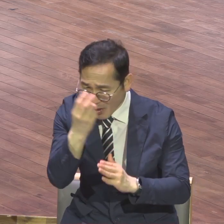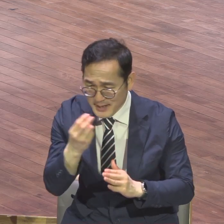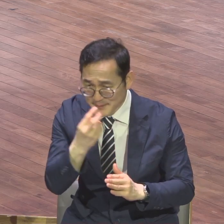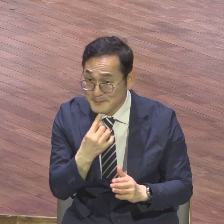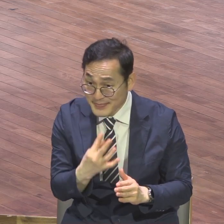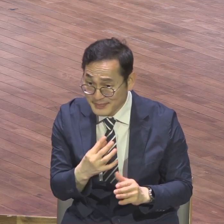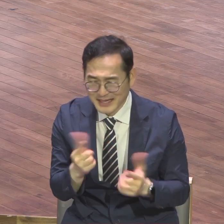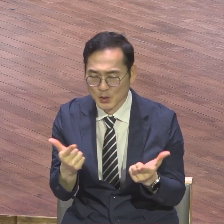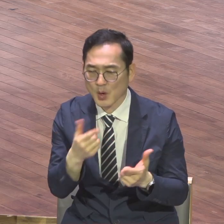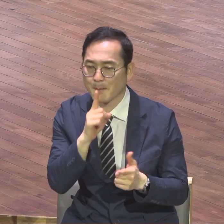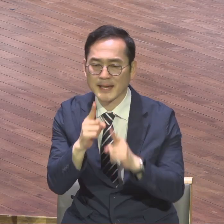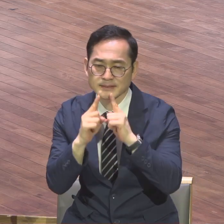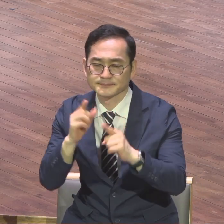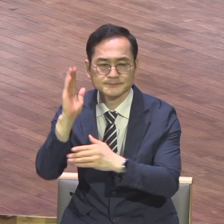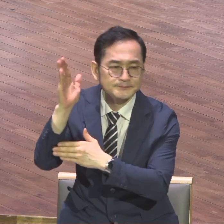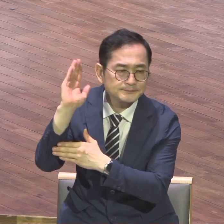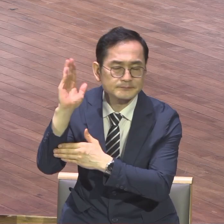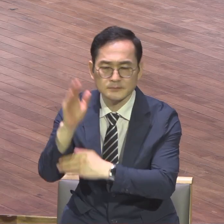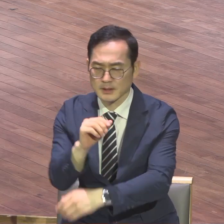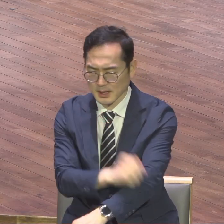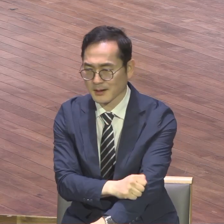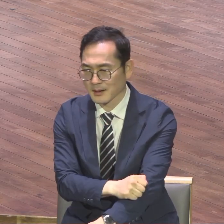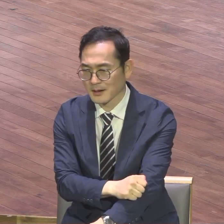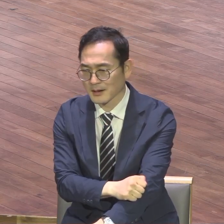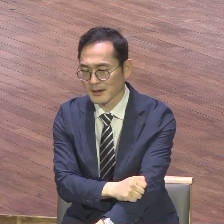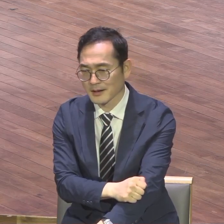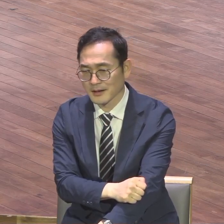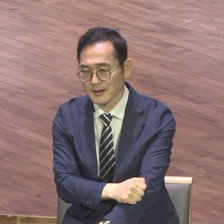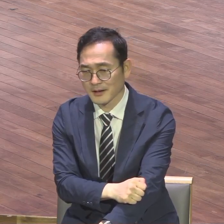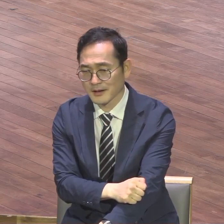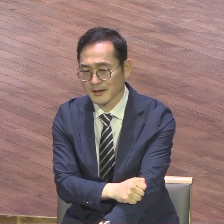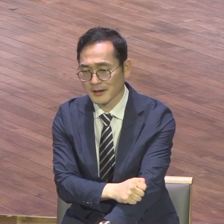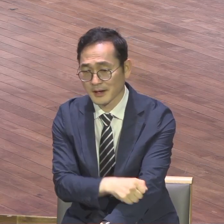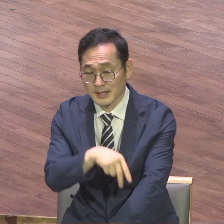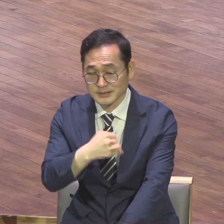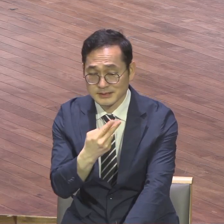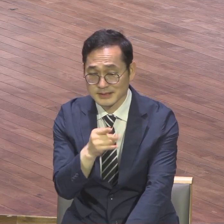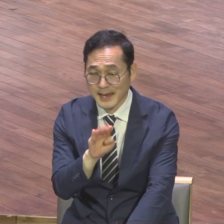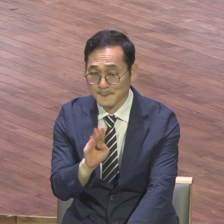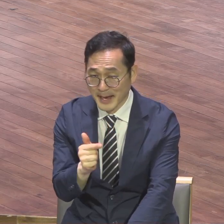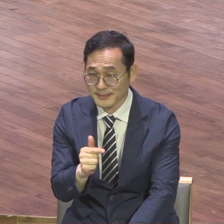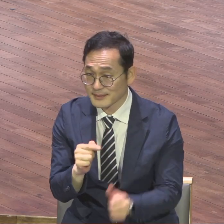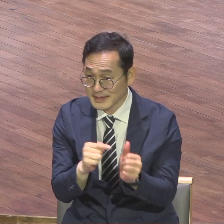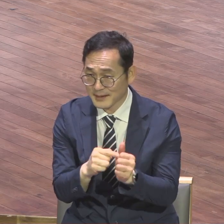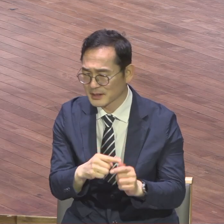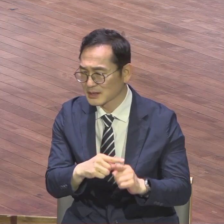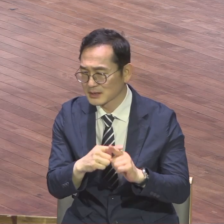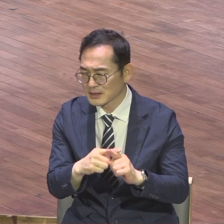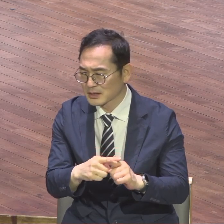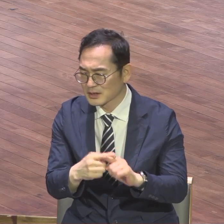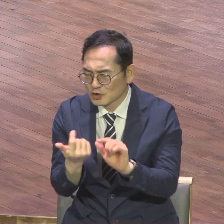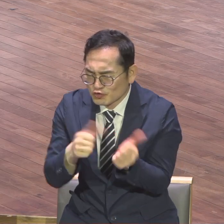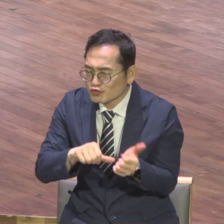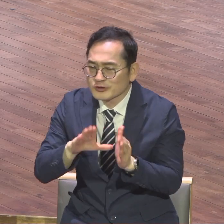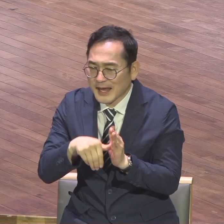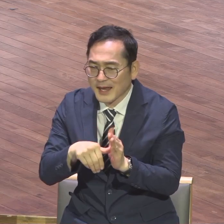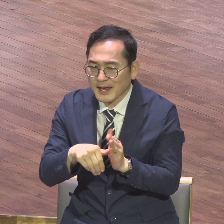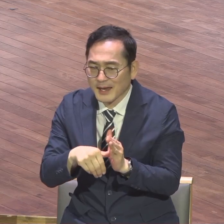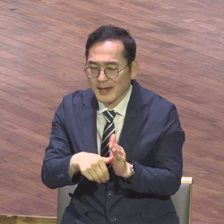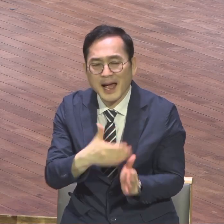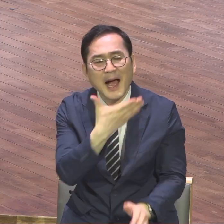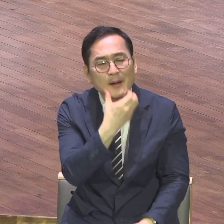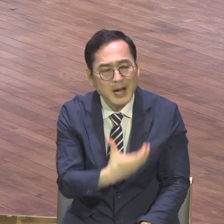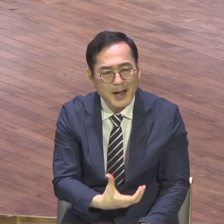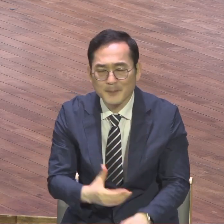메시지를 잘 말씀 사역자죠. 뒤에 나옵니다. 스데반이 선교할 때 그 설교를요 아브라함부터